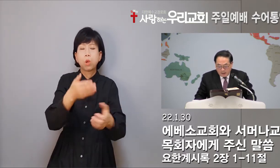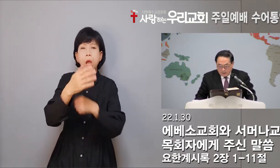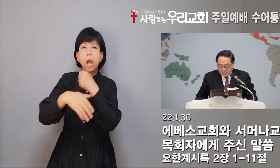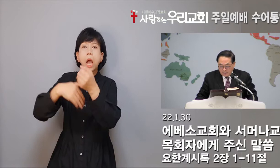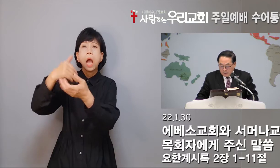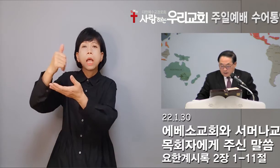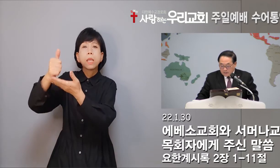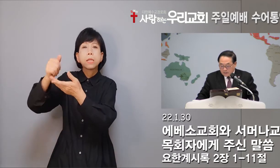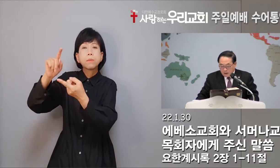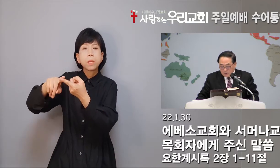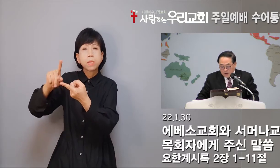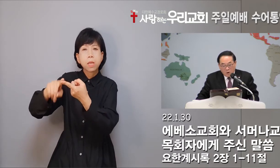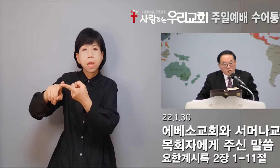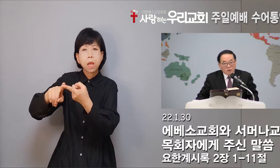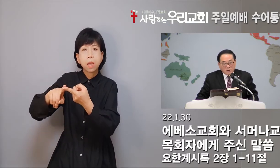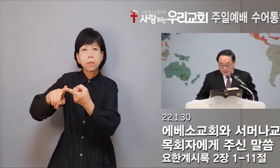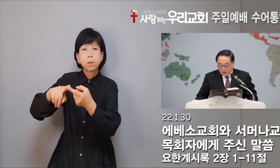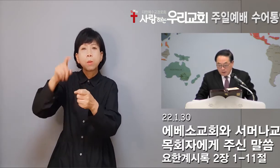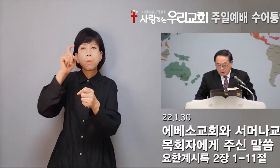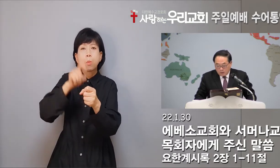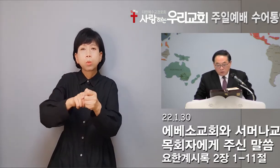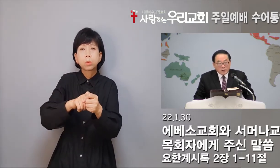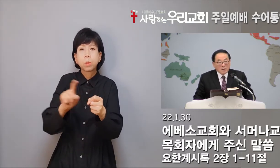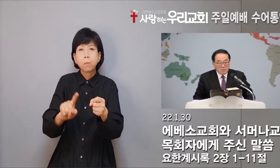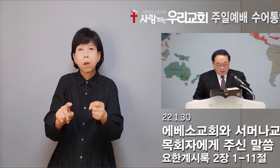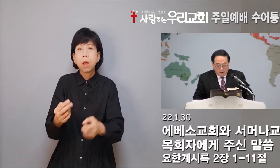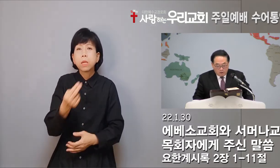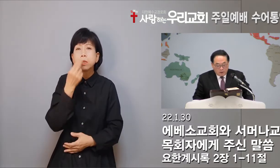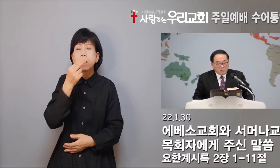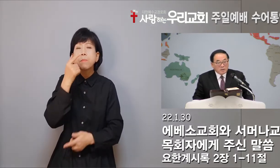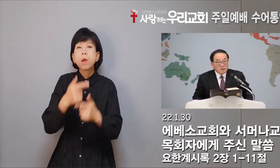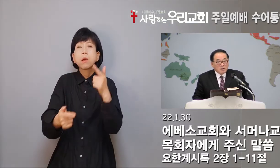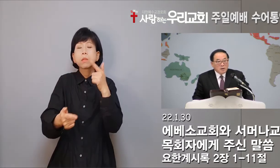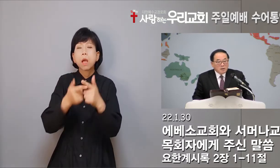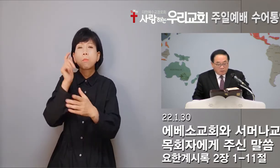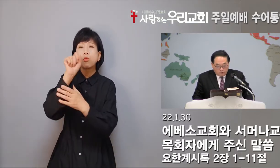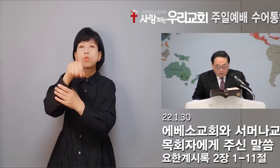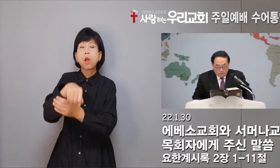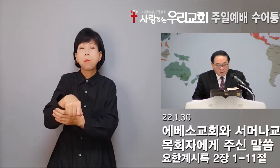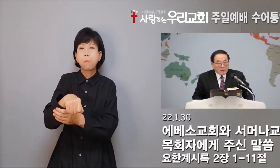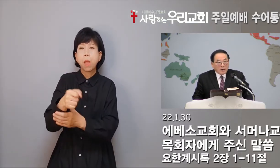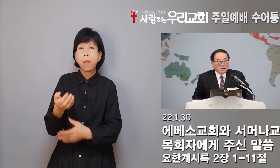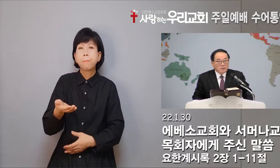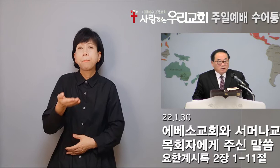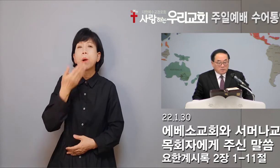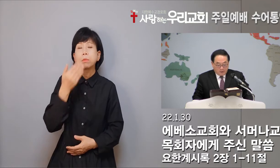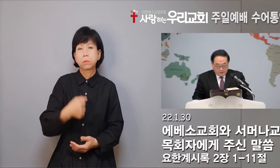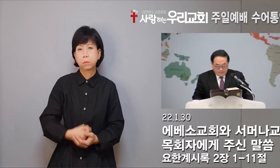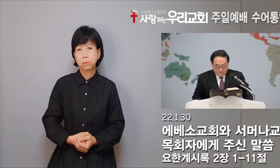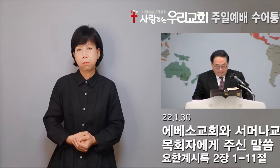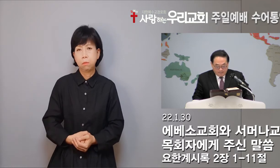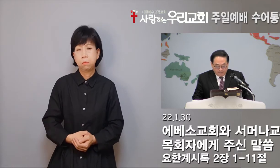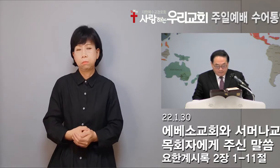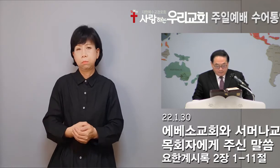하나님에 대한 처음의 목적은 곧 생명나무 열매를 주어 먹게 하는